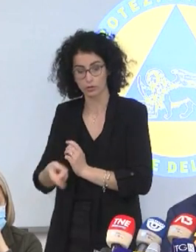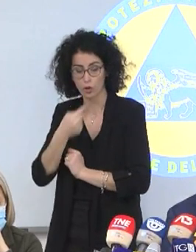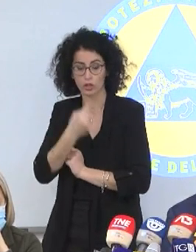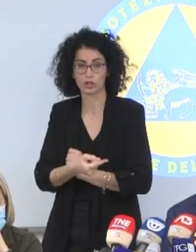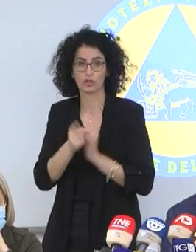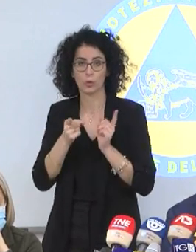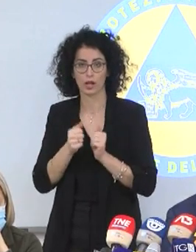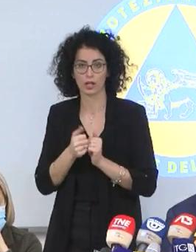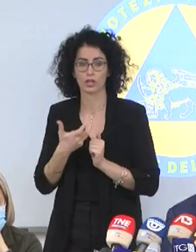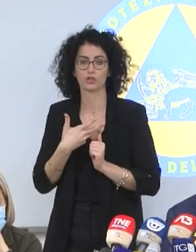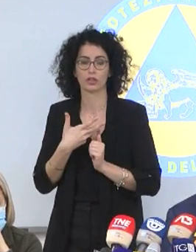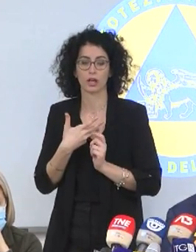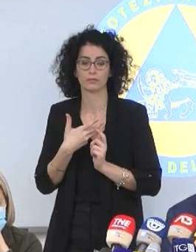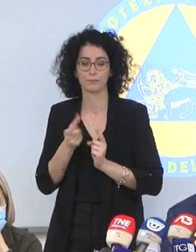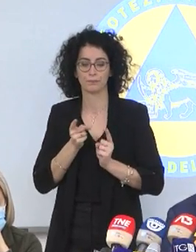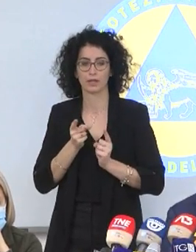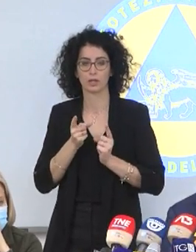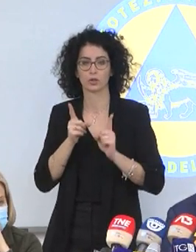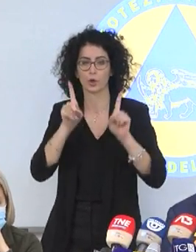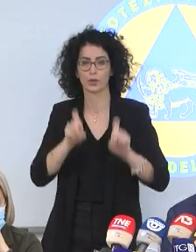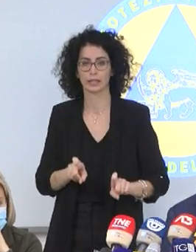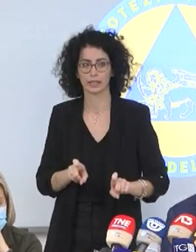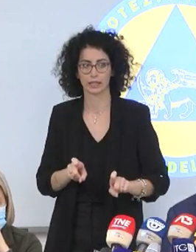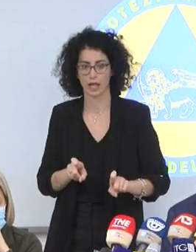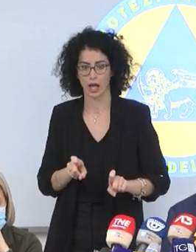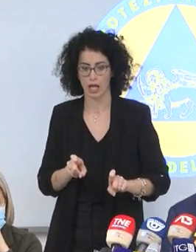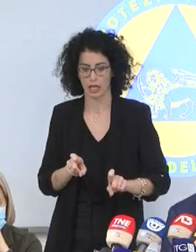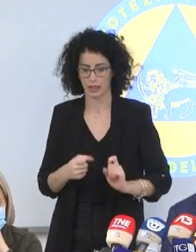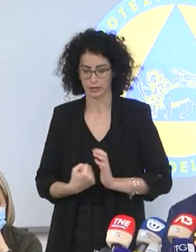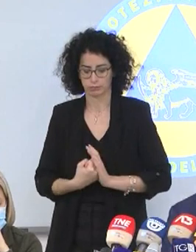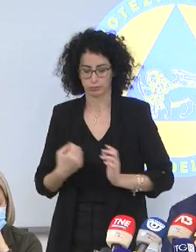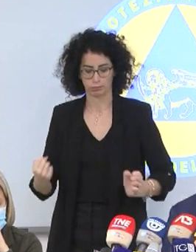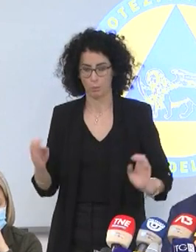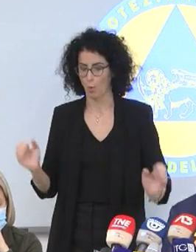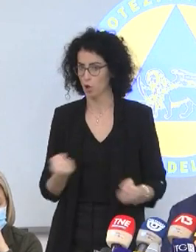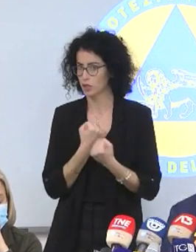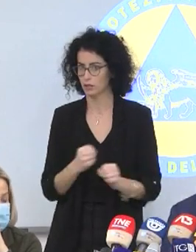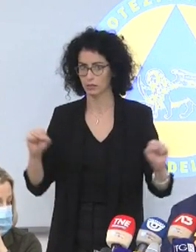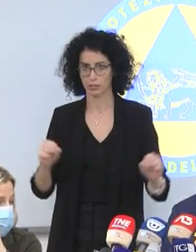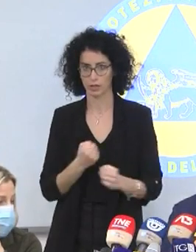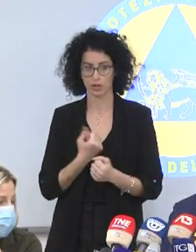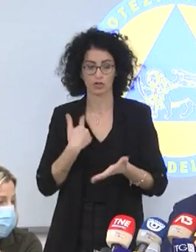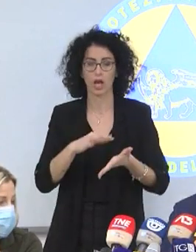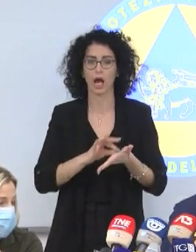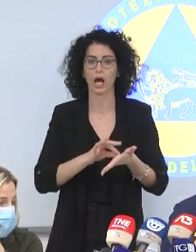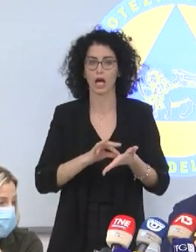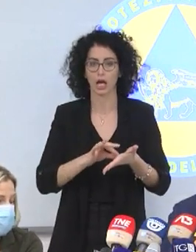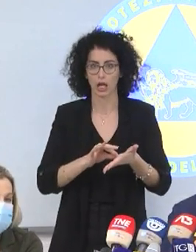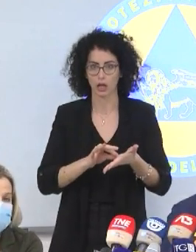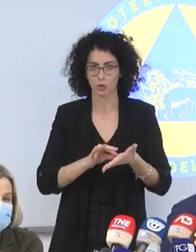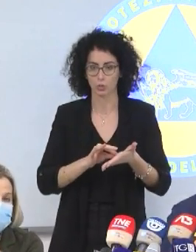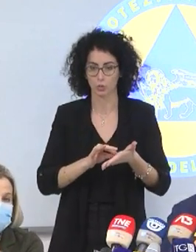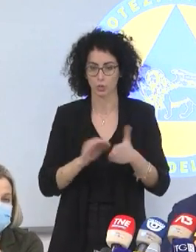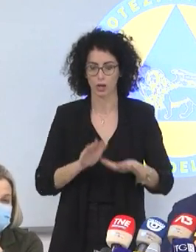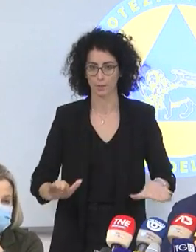delle fasi di daddy di testing sono insostenibili pensate che c'è una fase di testing nelle primarie che prevede il t 0 al